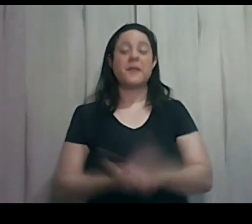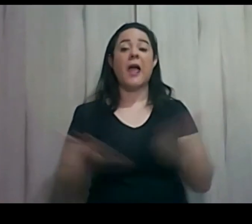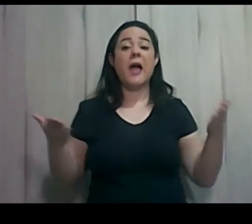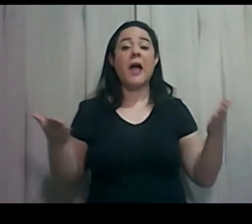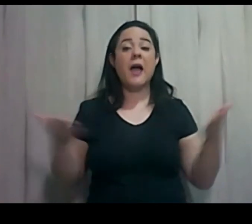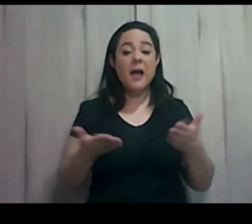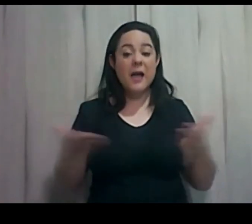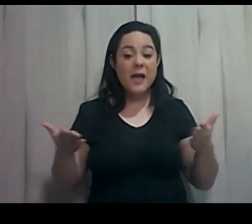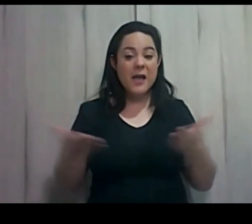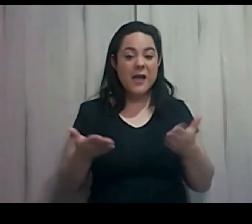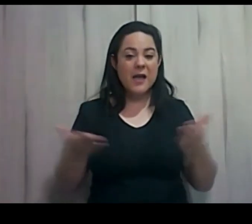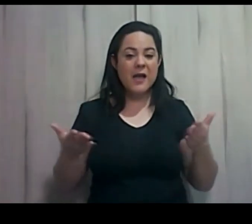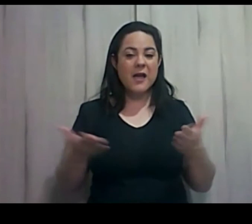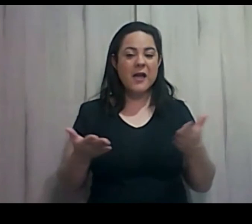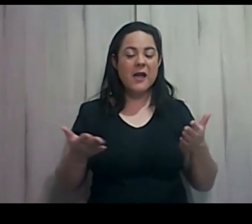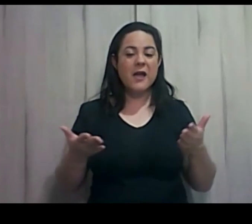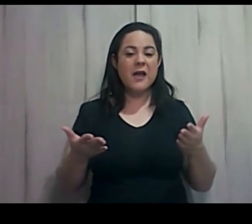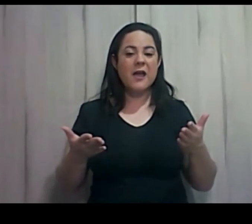me está